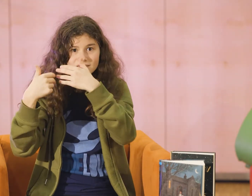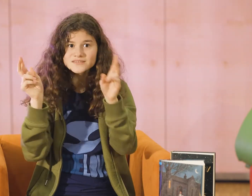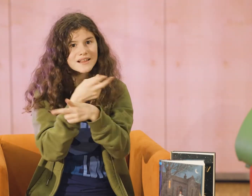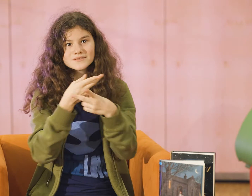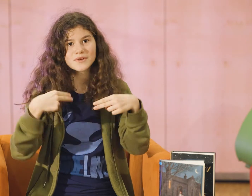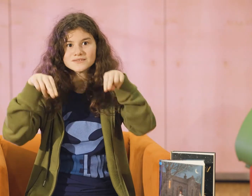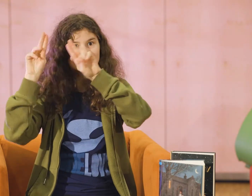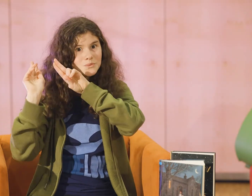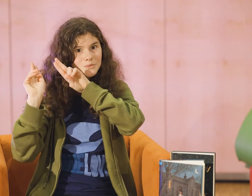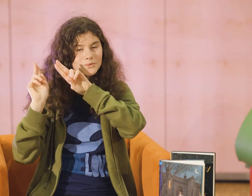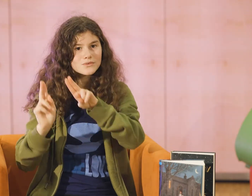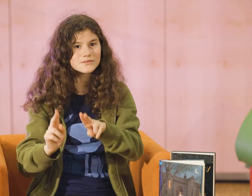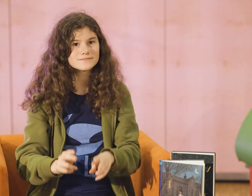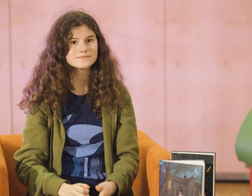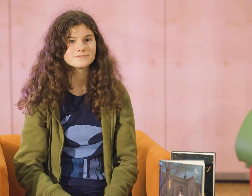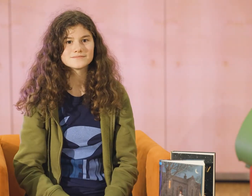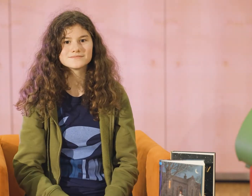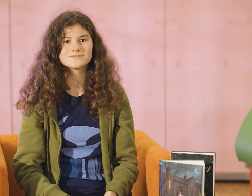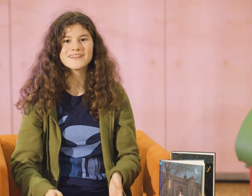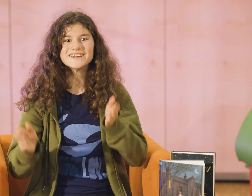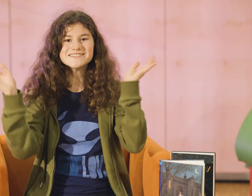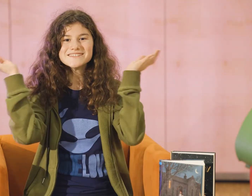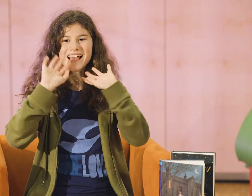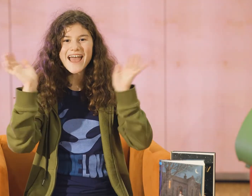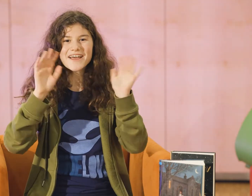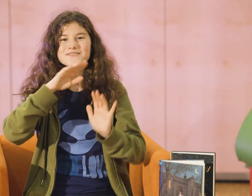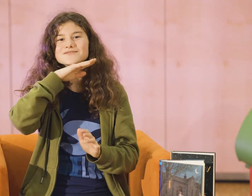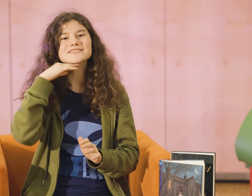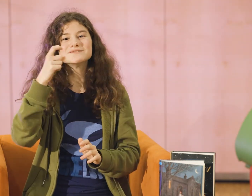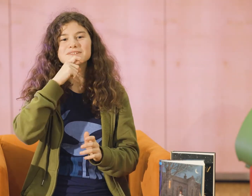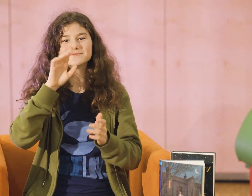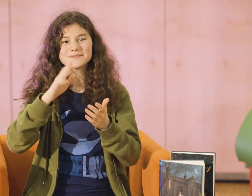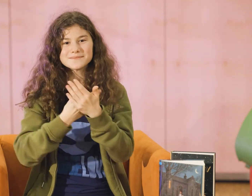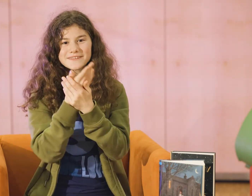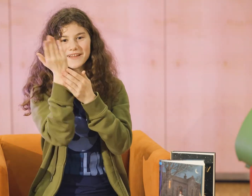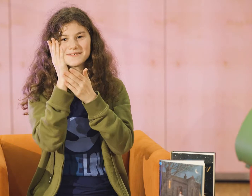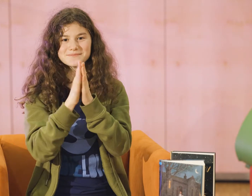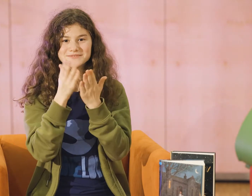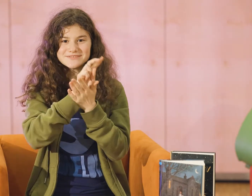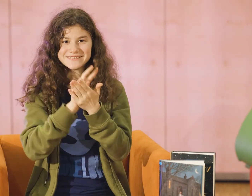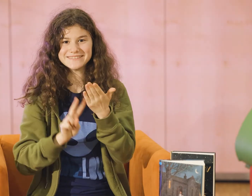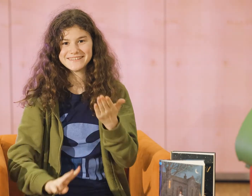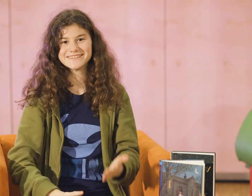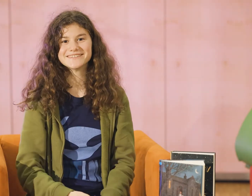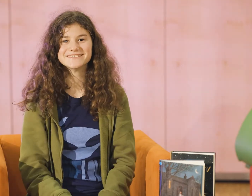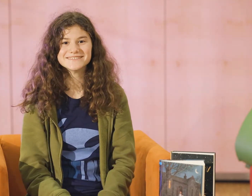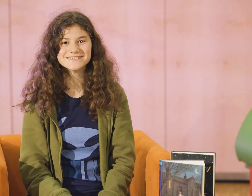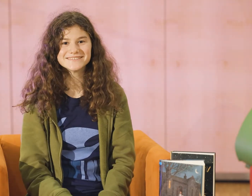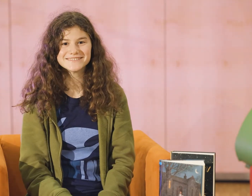merkt dass sie in die vergangenheit gereist ist und nicht mehr zurück kann auf wiedersehen und viel spaß beim bücher lesen